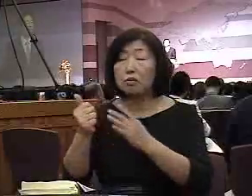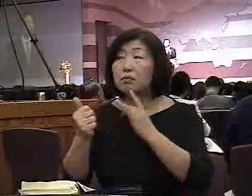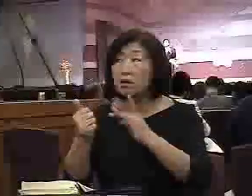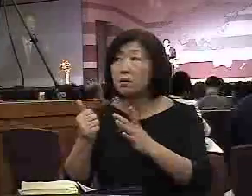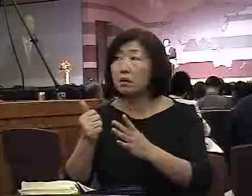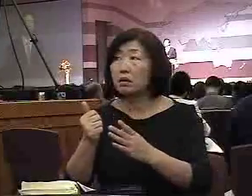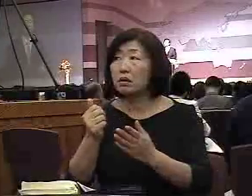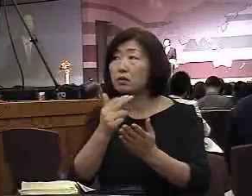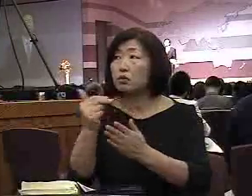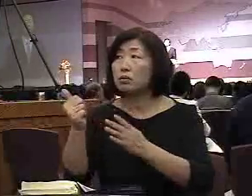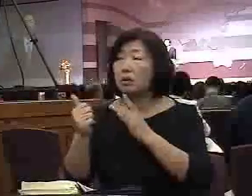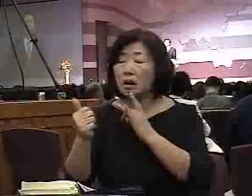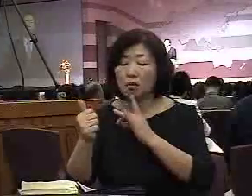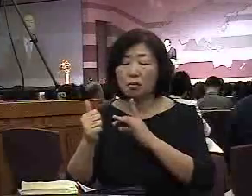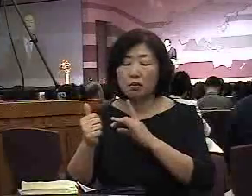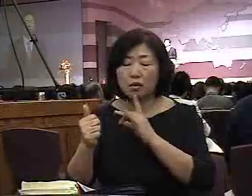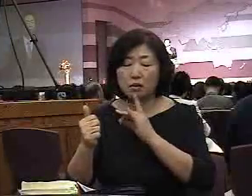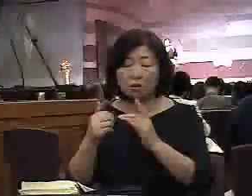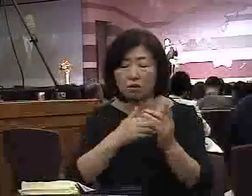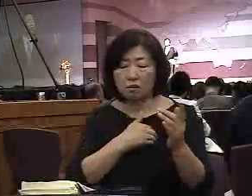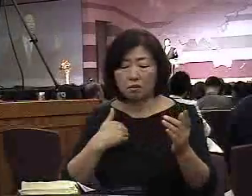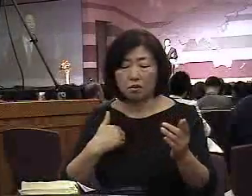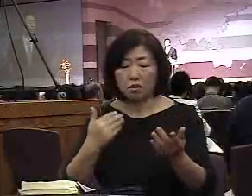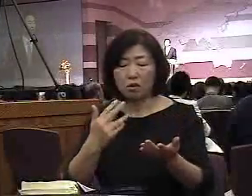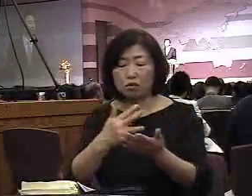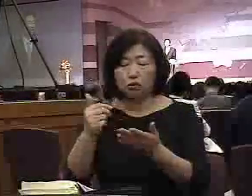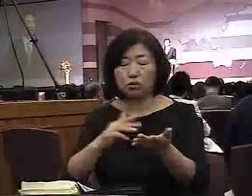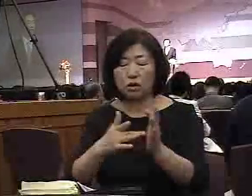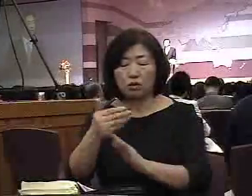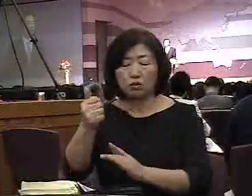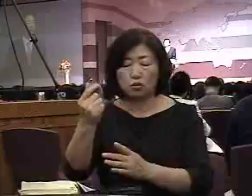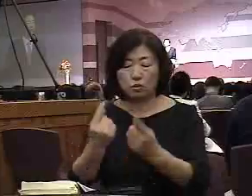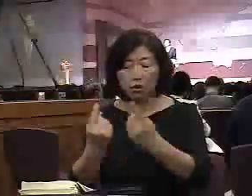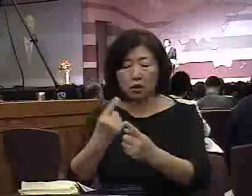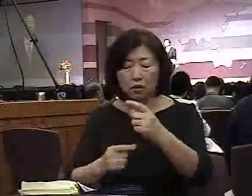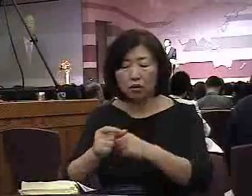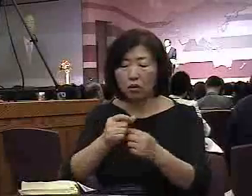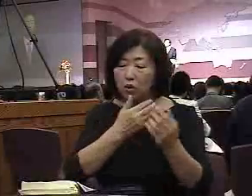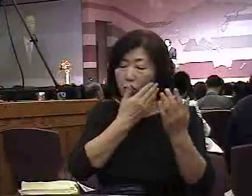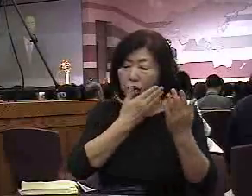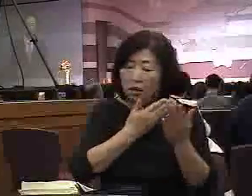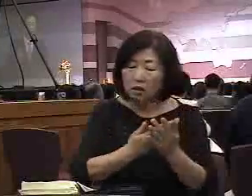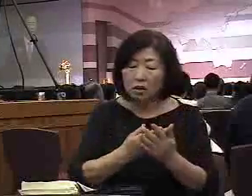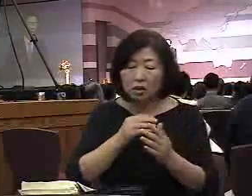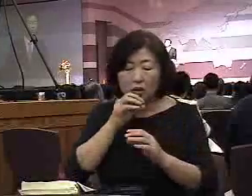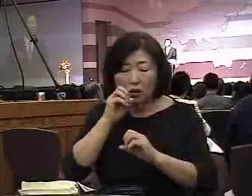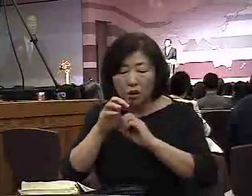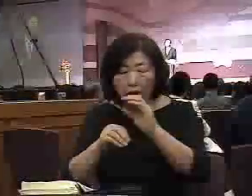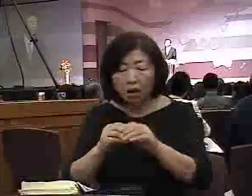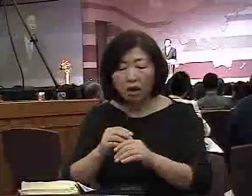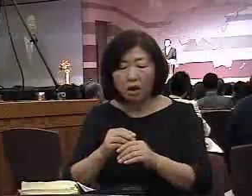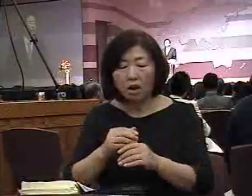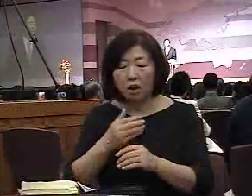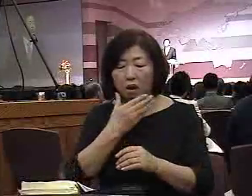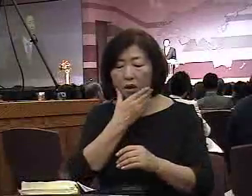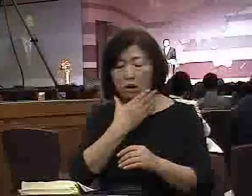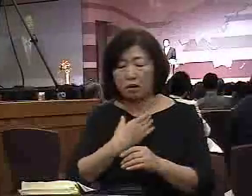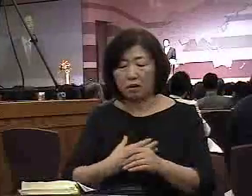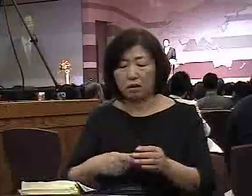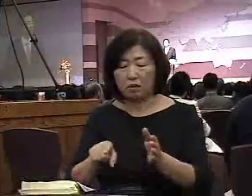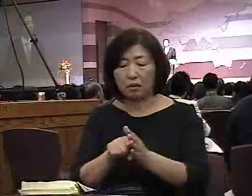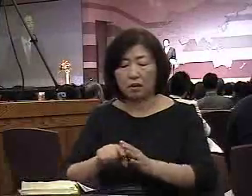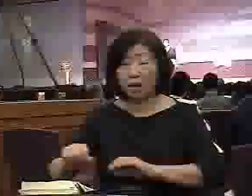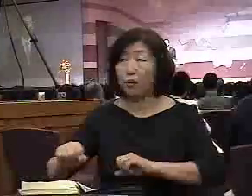없습니다. 주님 한 분만으로 만족합니다. 주 예수보다 더 귀한 것은 없습니다 라고 고백하는 것이 바로 이 아브라함의 믿음의